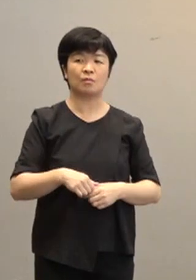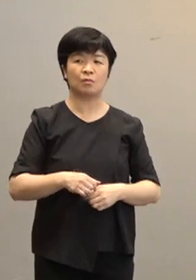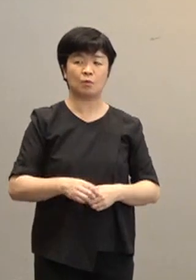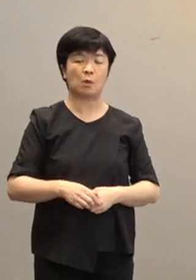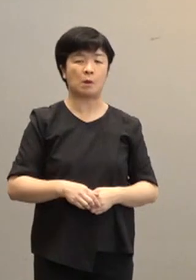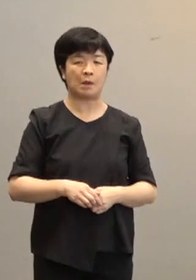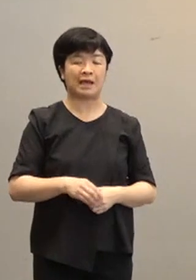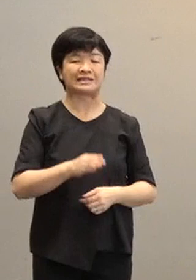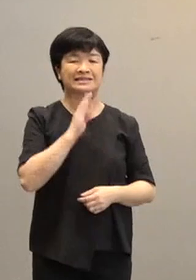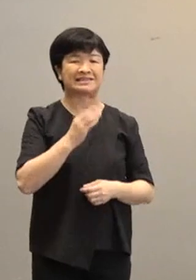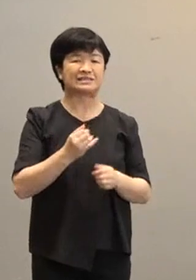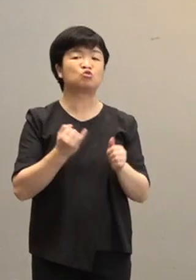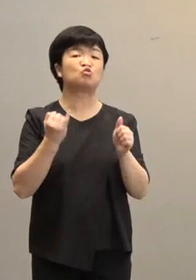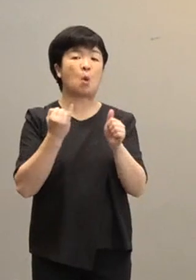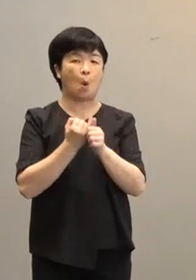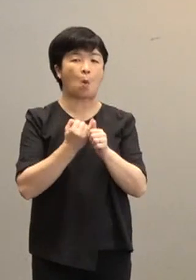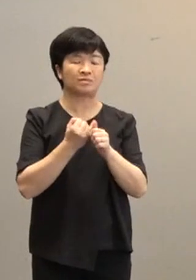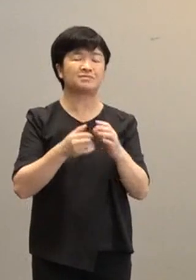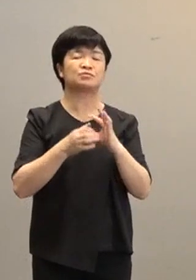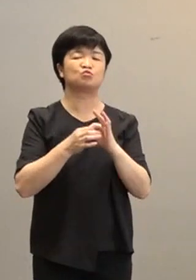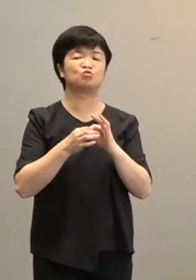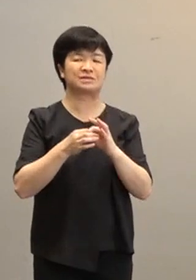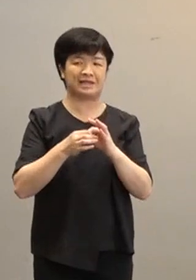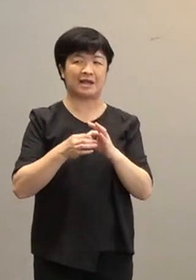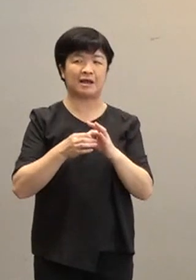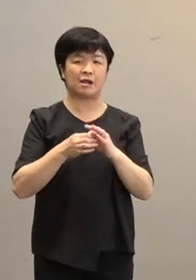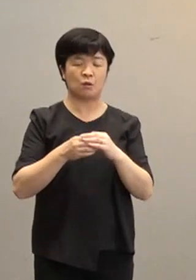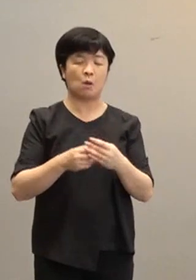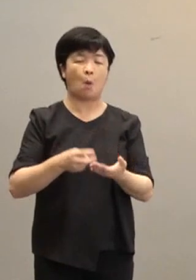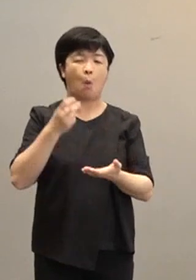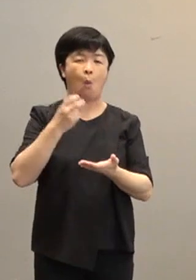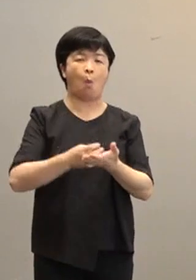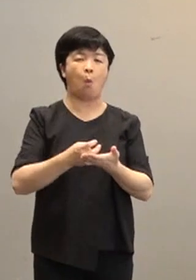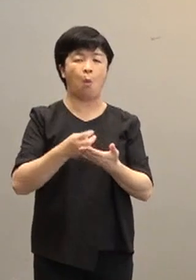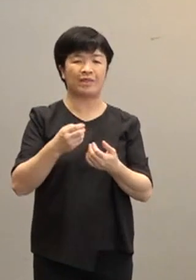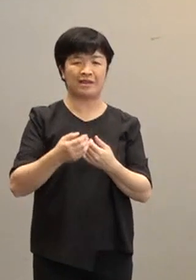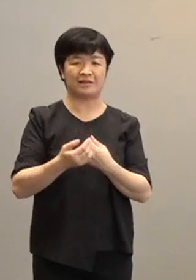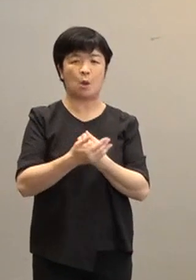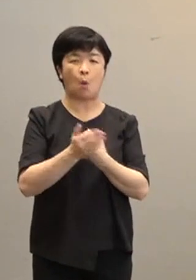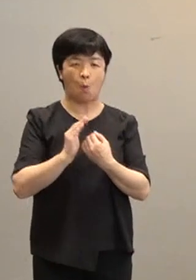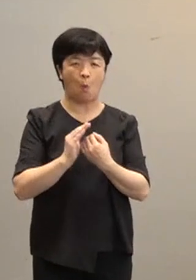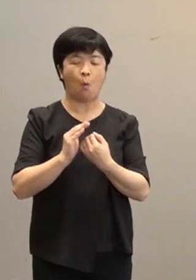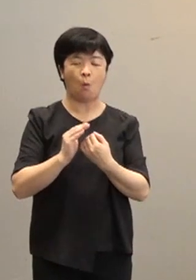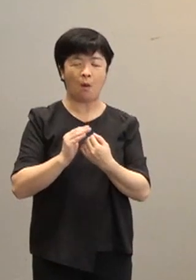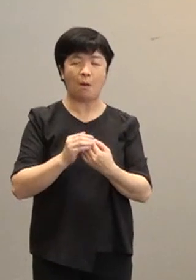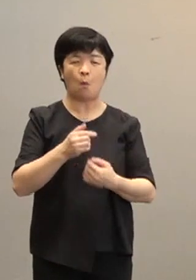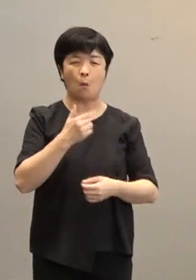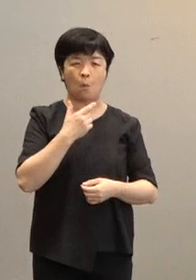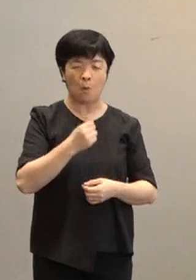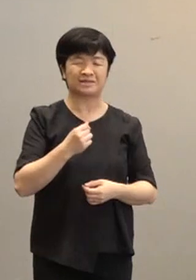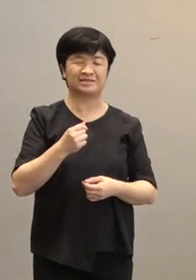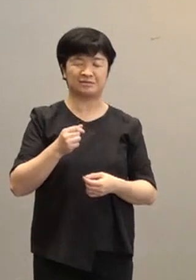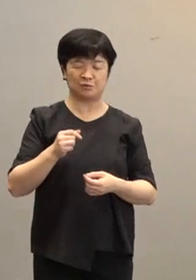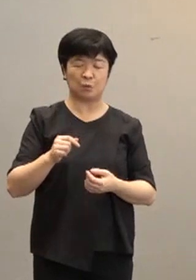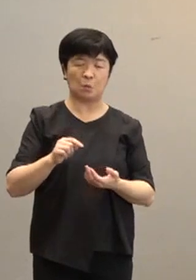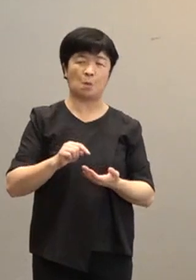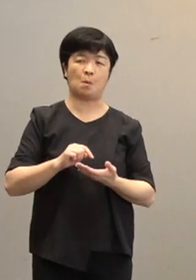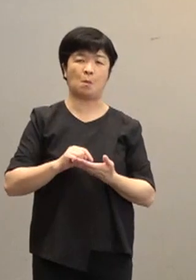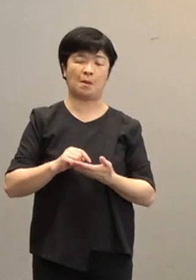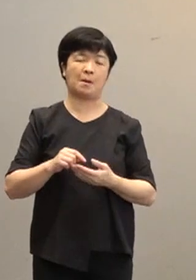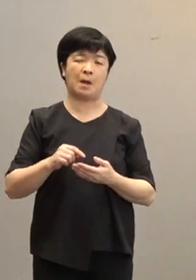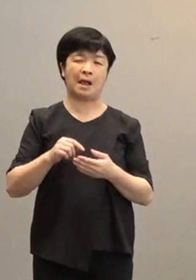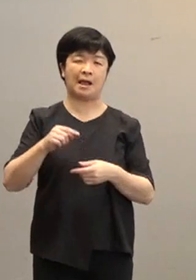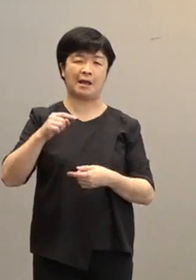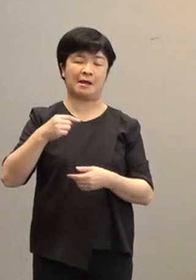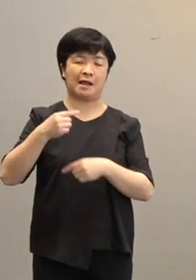と、はい、婚に準じた法的保護を与える制度を創設を国に要請する考えを明らかにしたところなんですが、まあ、この愛知